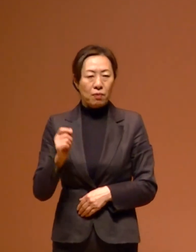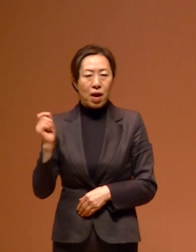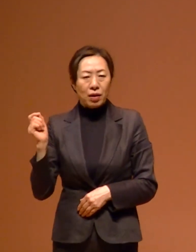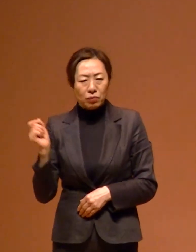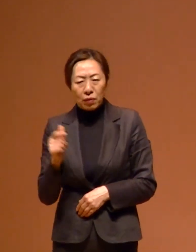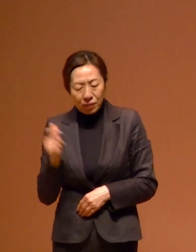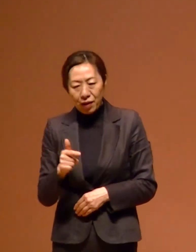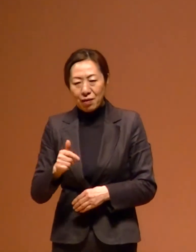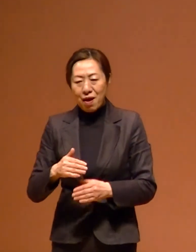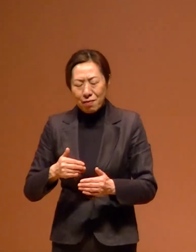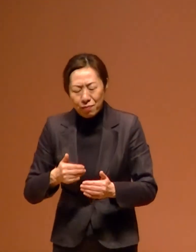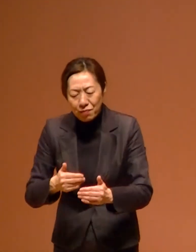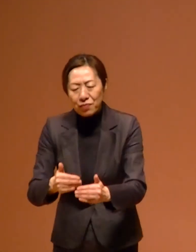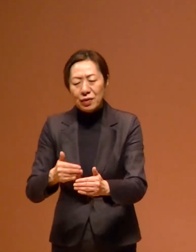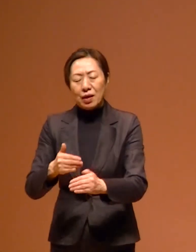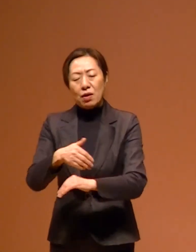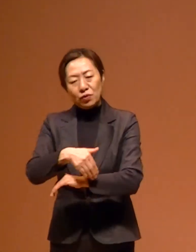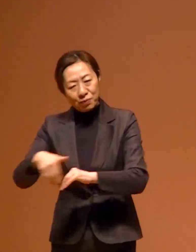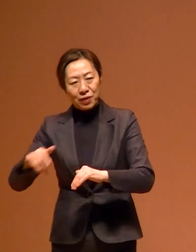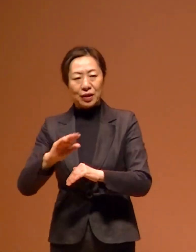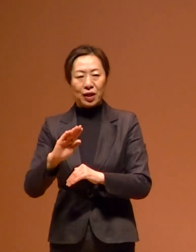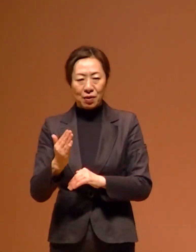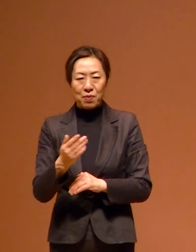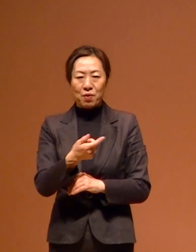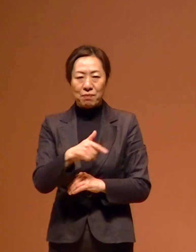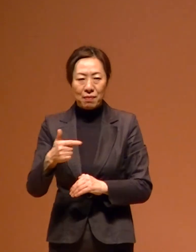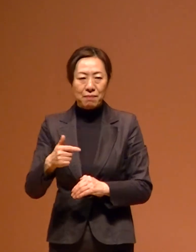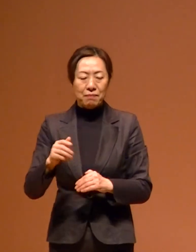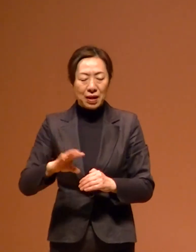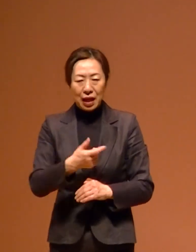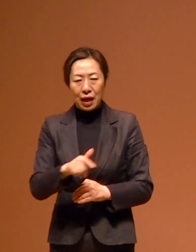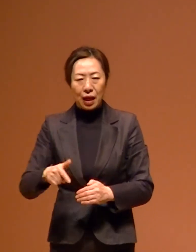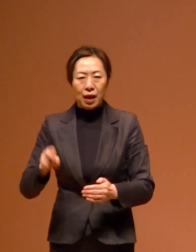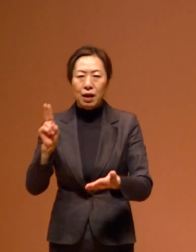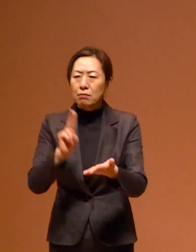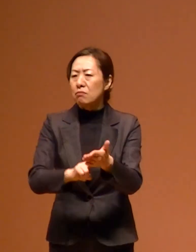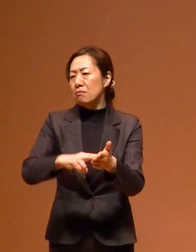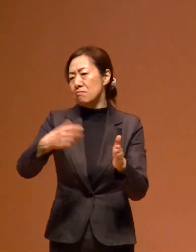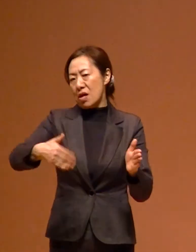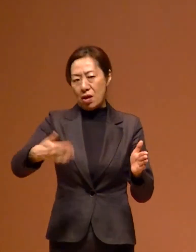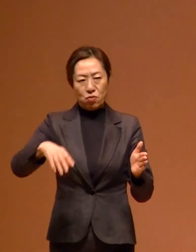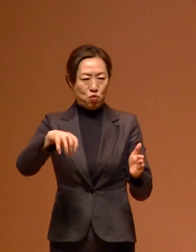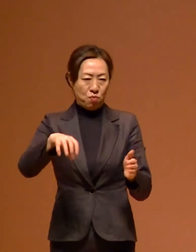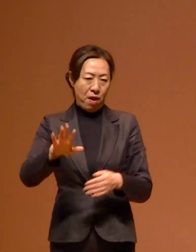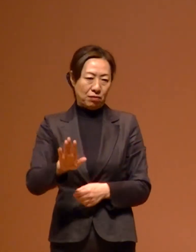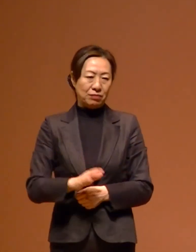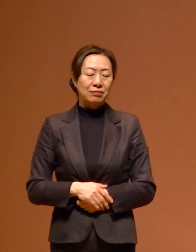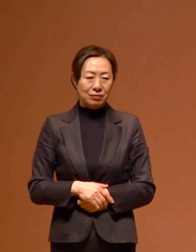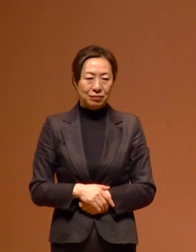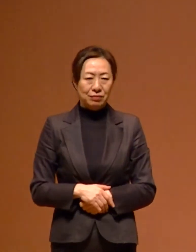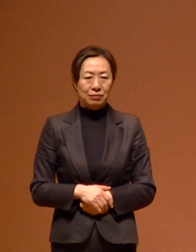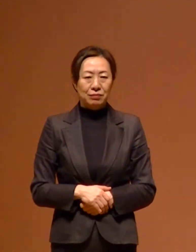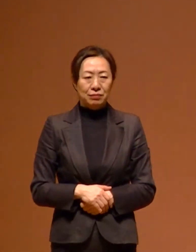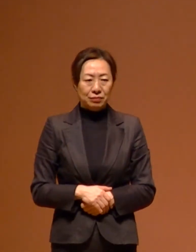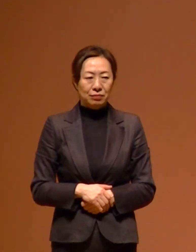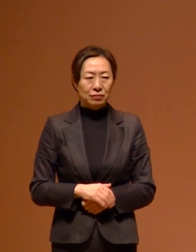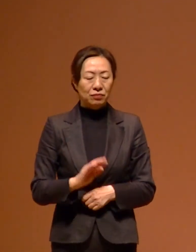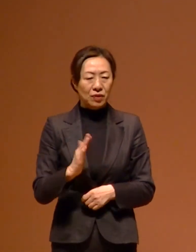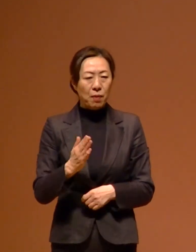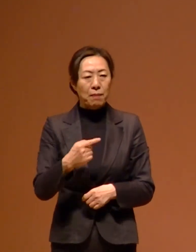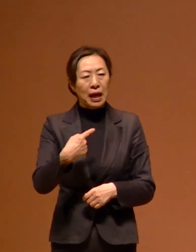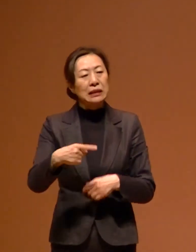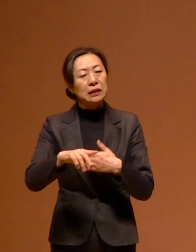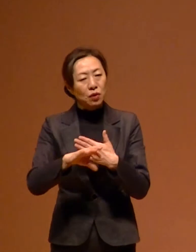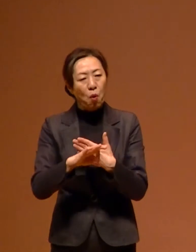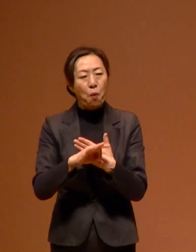スピーディーにはやったんですけども、まだ決定もありません、その件に関しては。でも